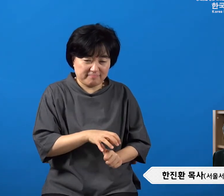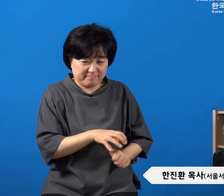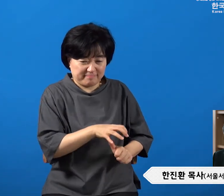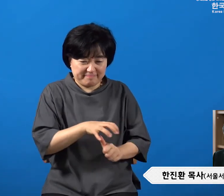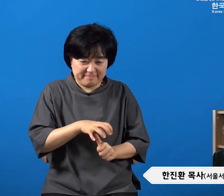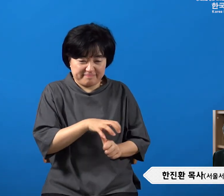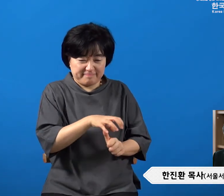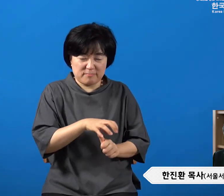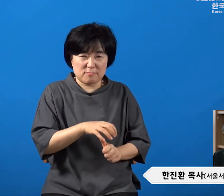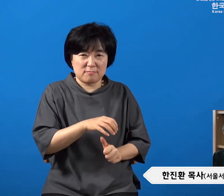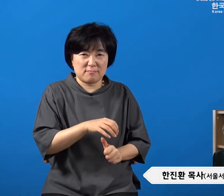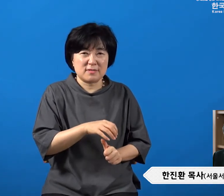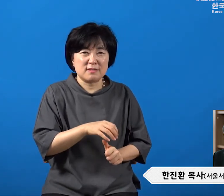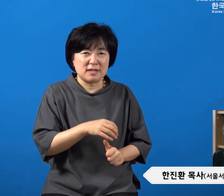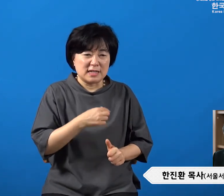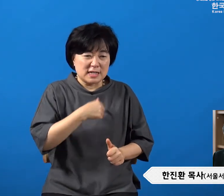있습니까?